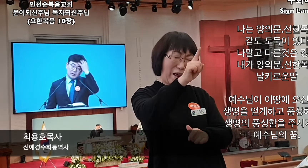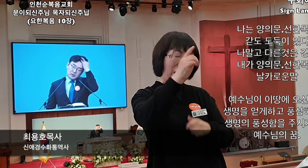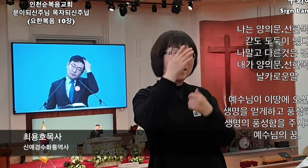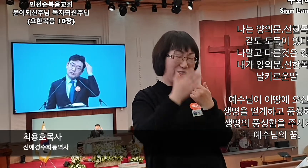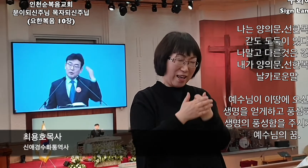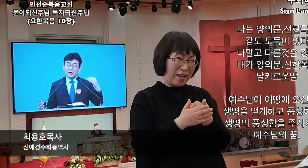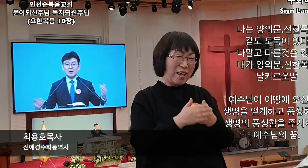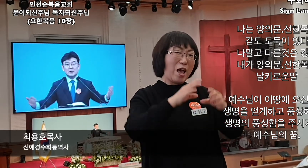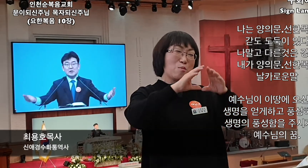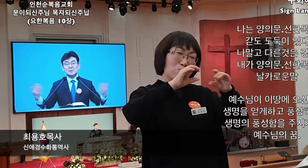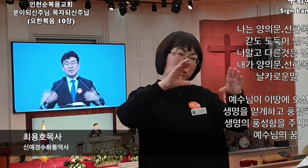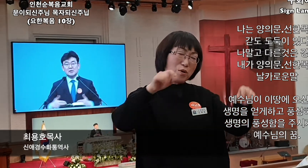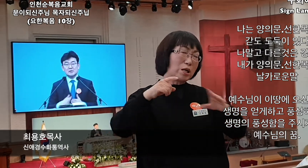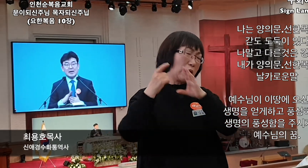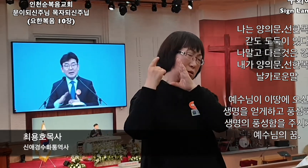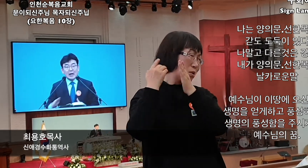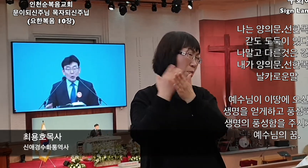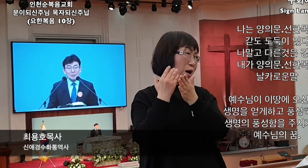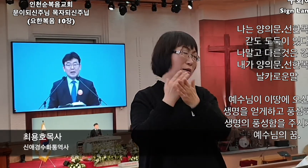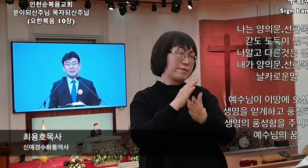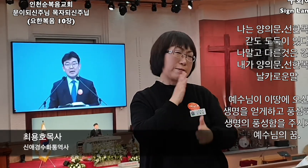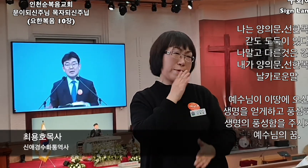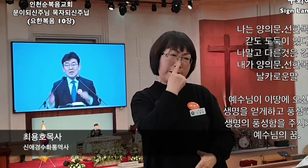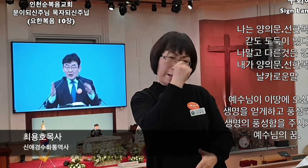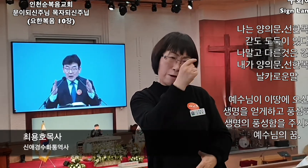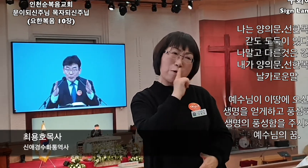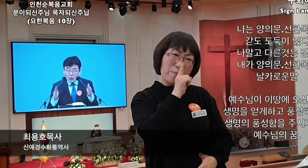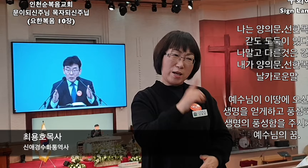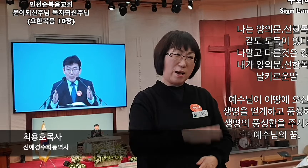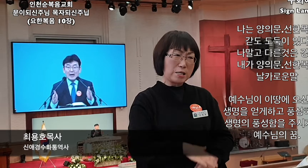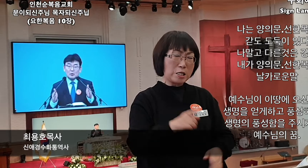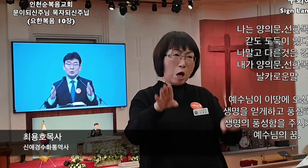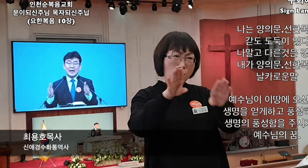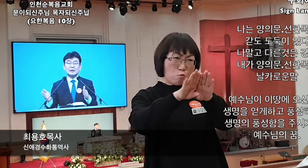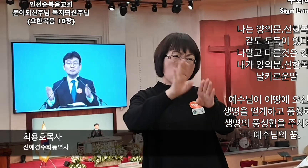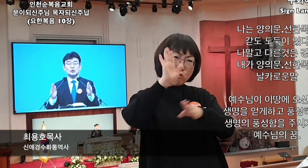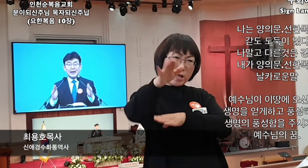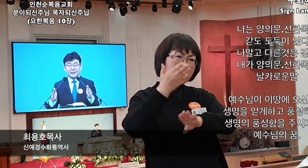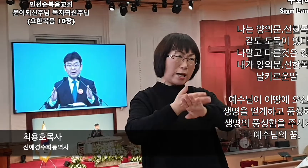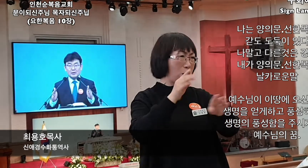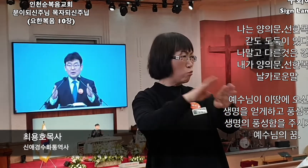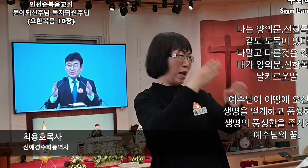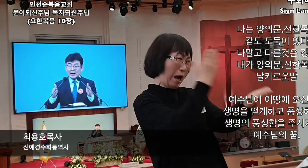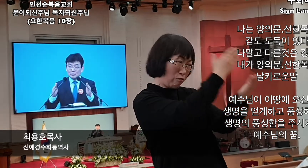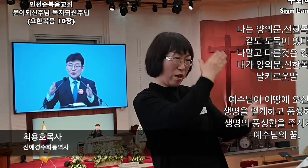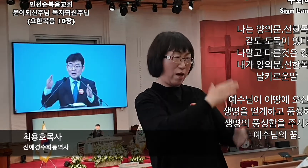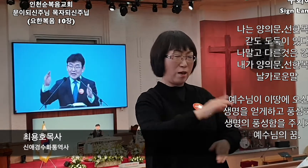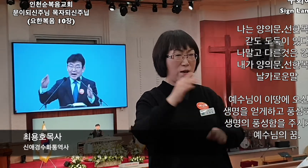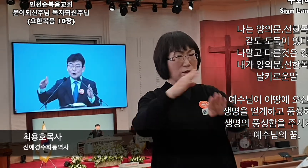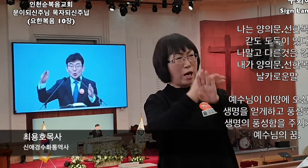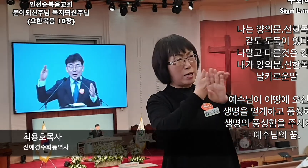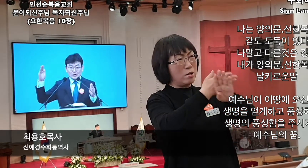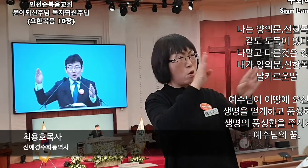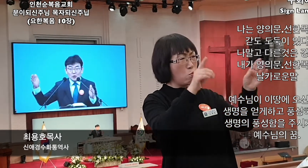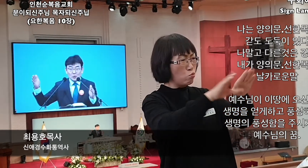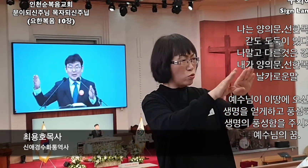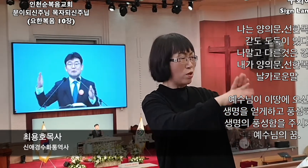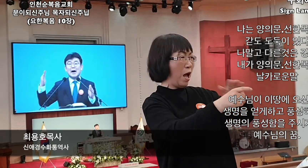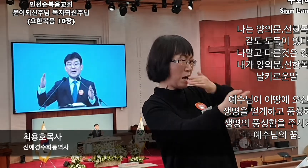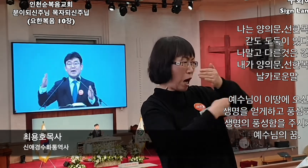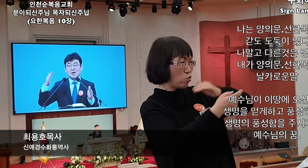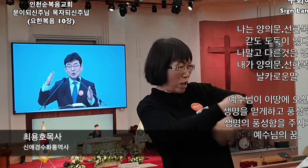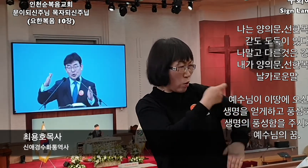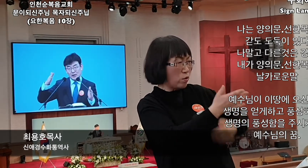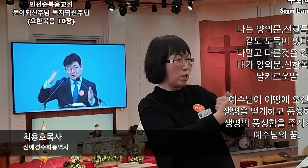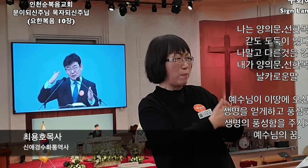여러분들 그것을 부드럽게 듣지 마세요. 날카로운 말입니다. 그 문 말고 다른 문 안 돼요. 다른 문은 강도와